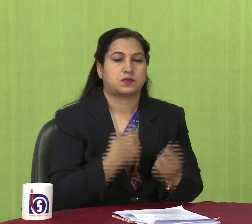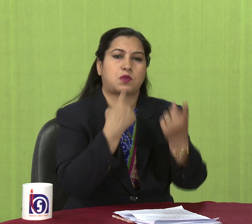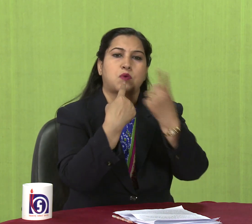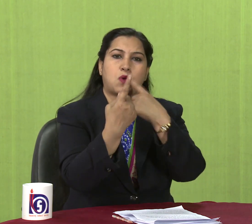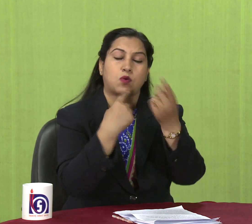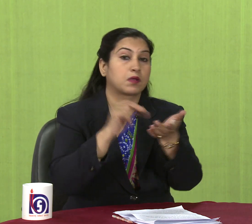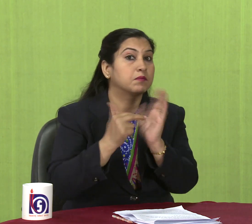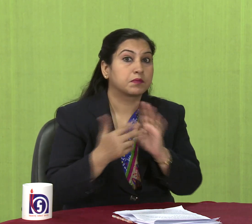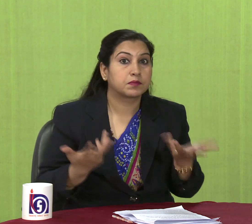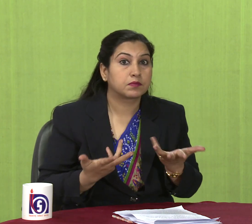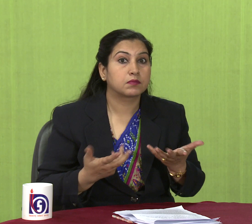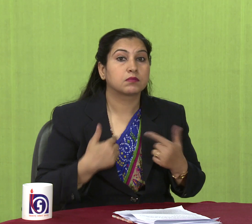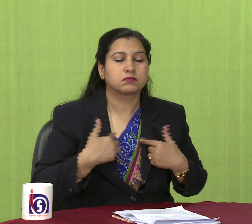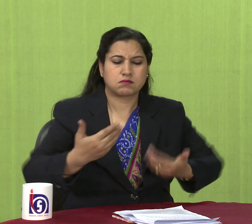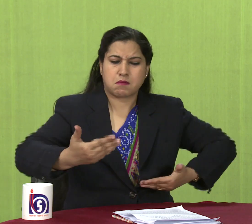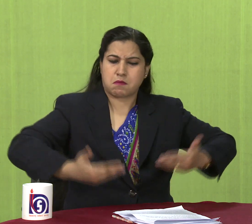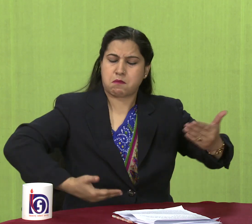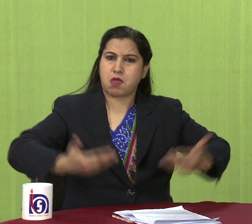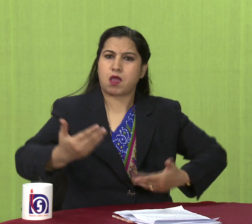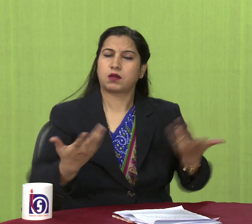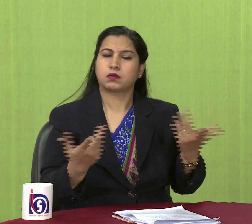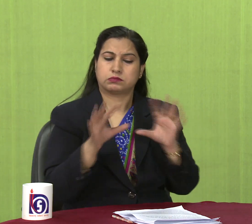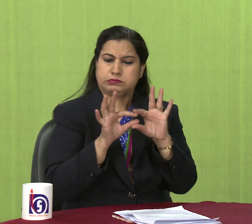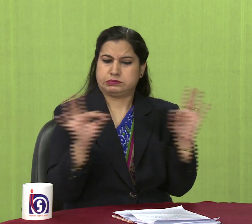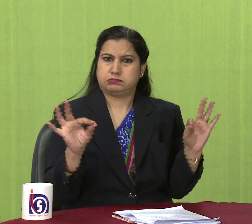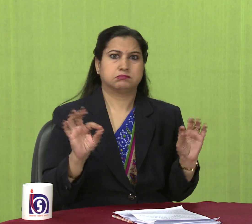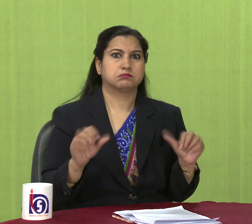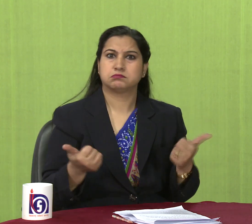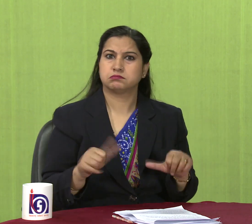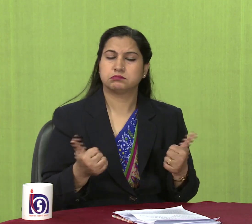यानी उसका व्यवहार सामान्य नहीं रहता।